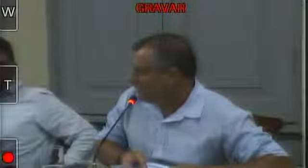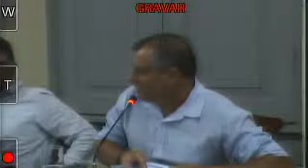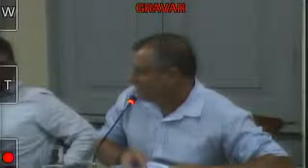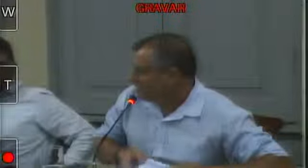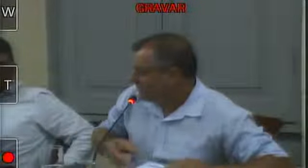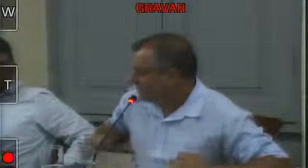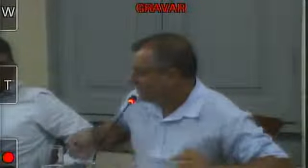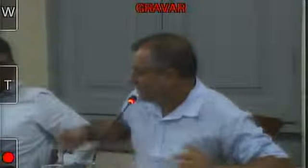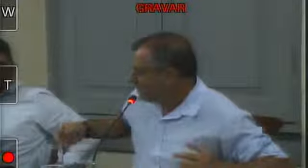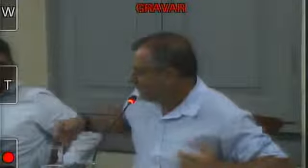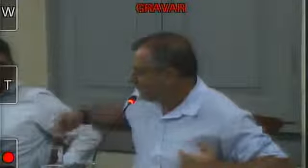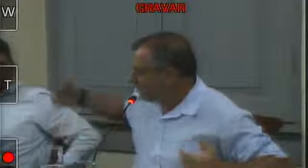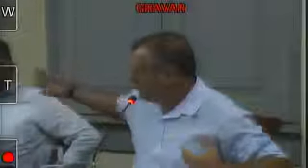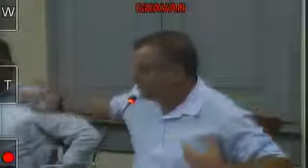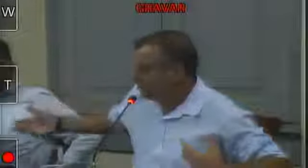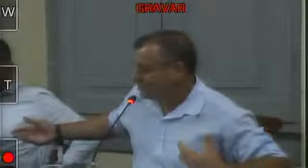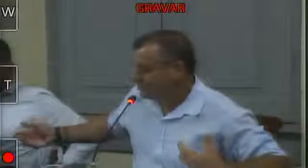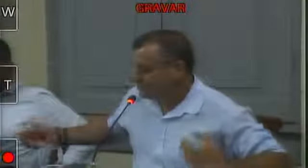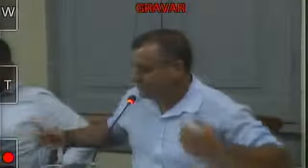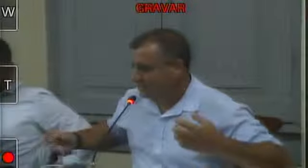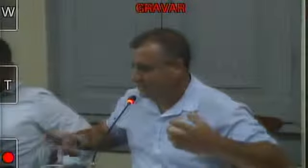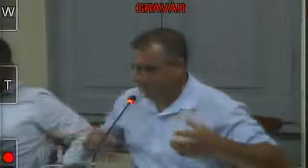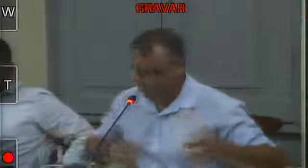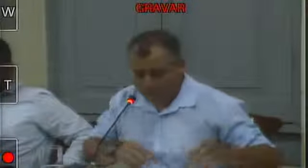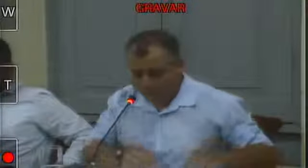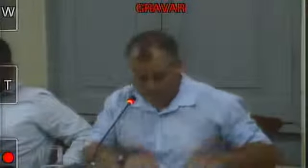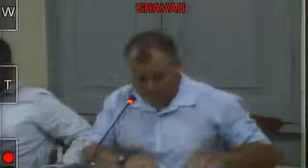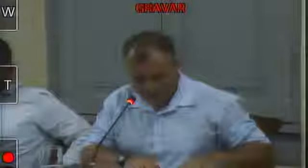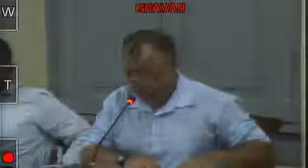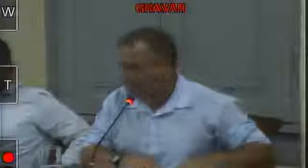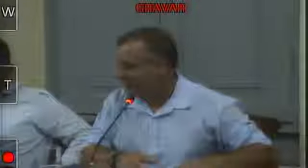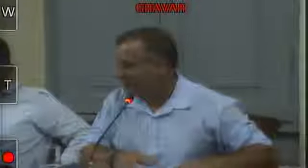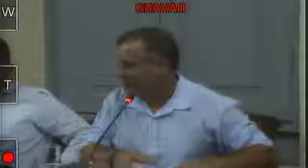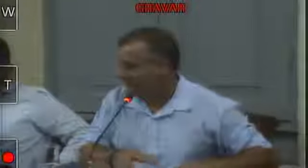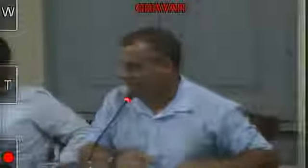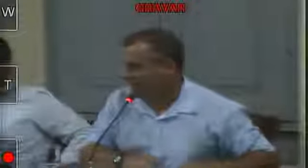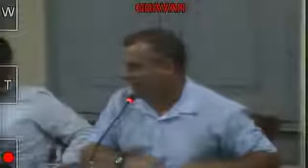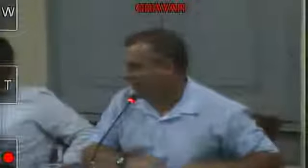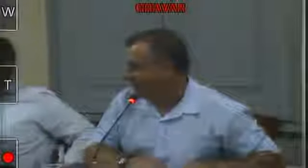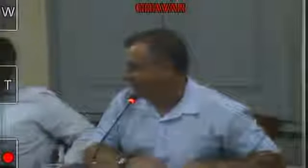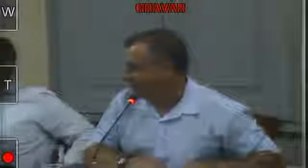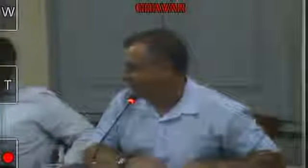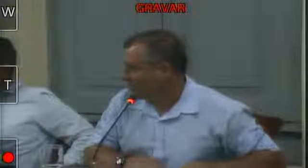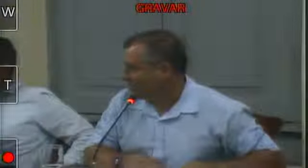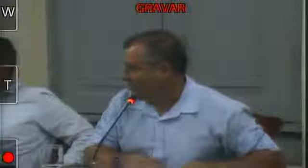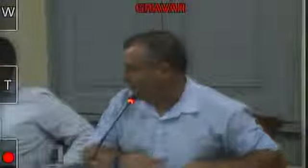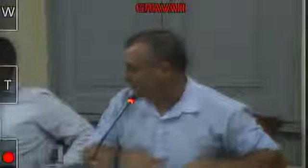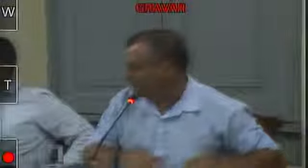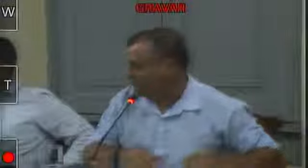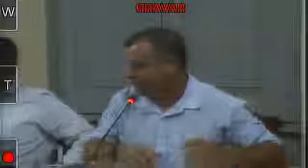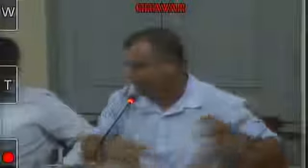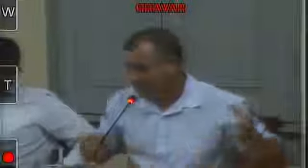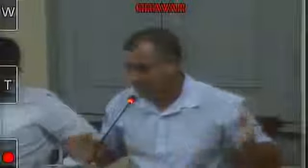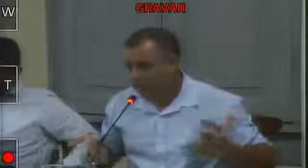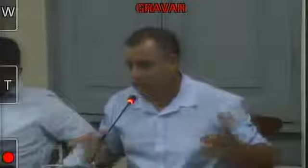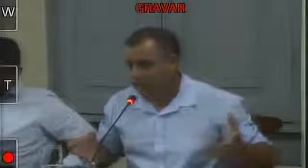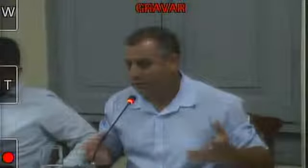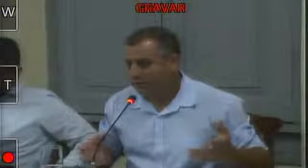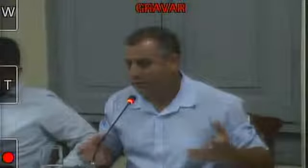aqui. Se foi mal redigido, se foi um erro material, onde era 100 e é 10, né,